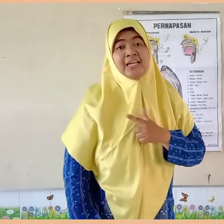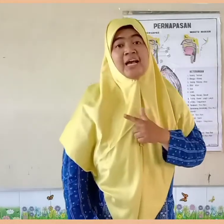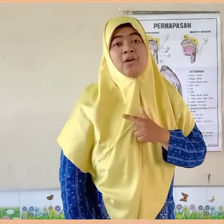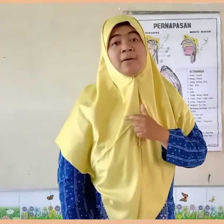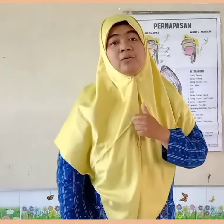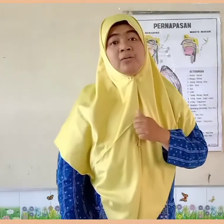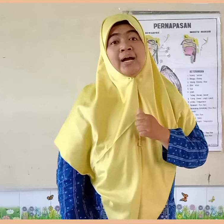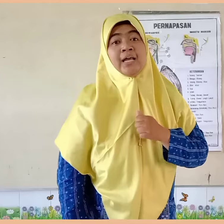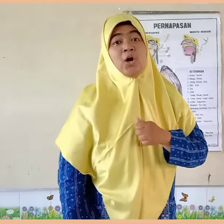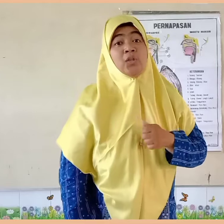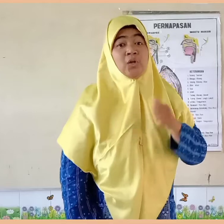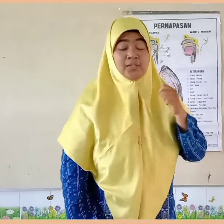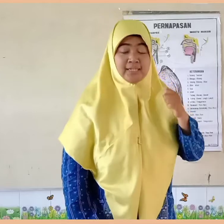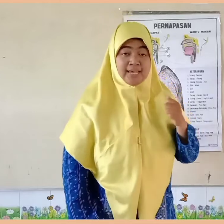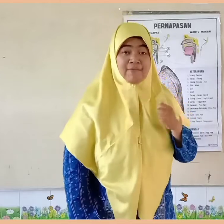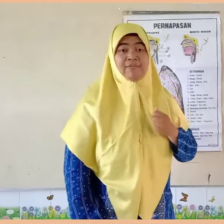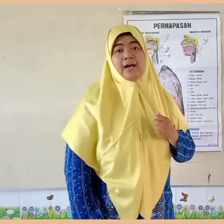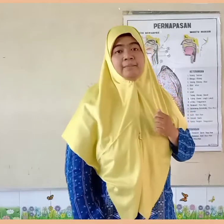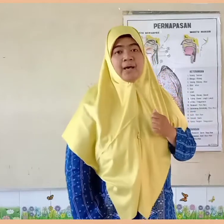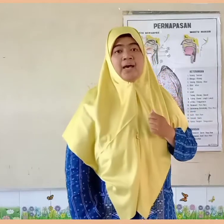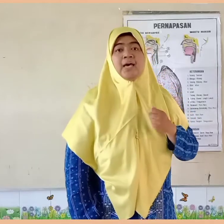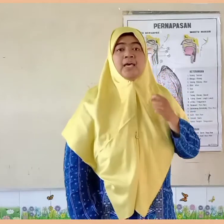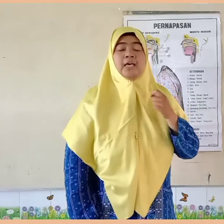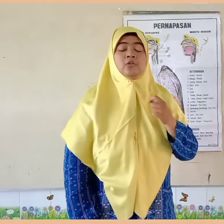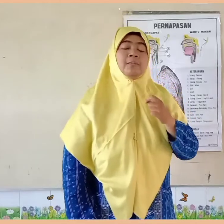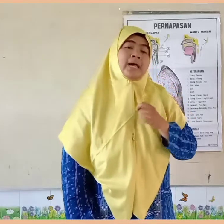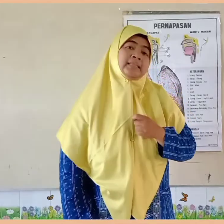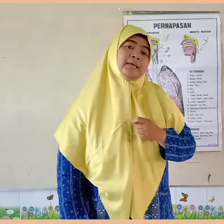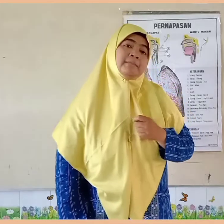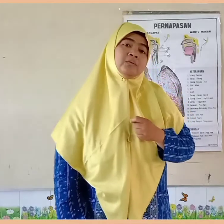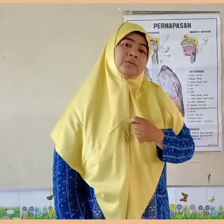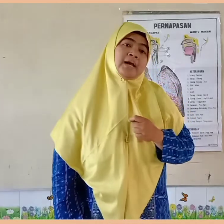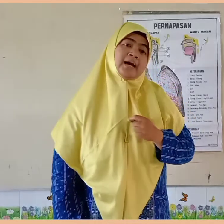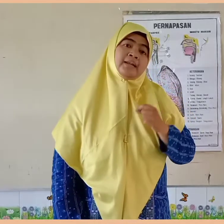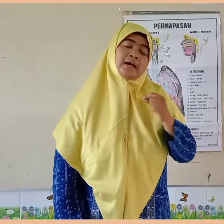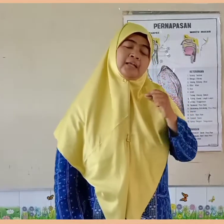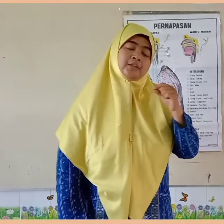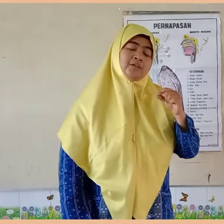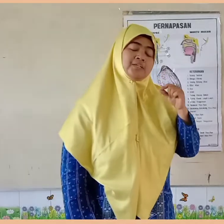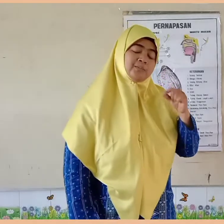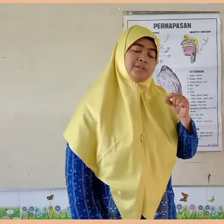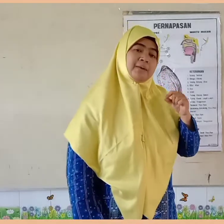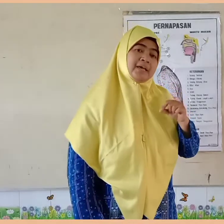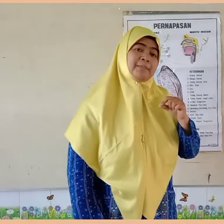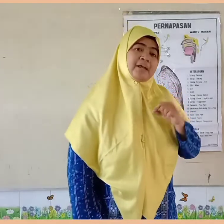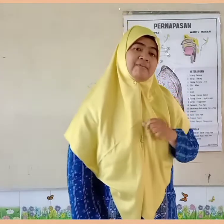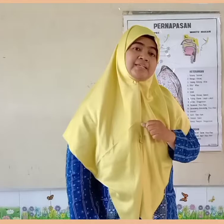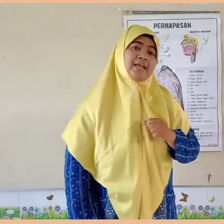kalau menggunakan otot diafragma, itu berarti menggunakan atau disebut sebagai pernafasan